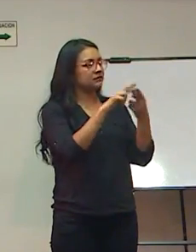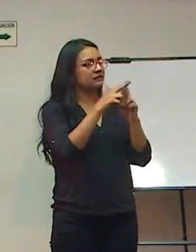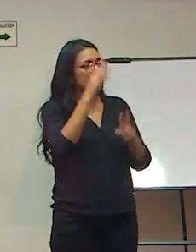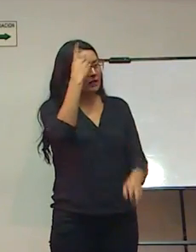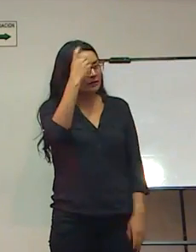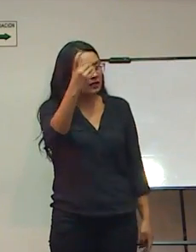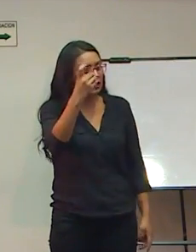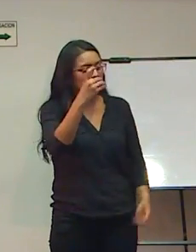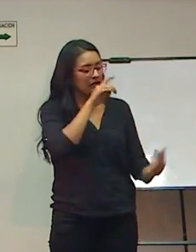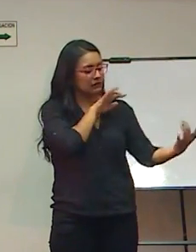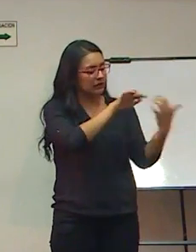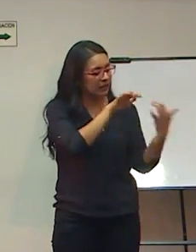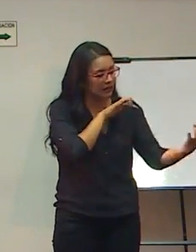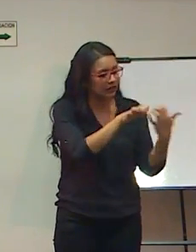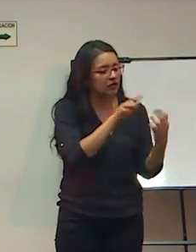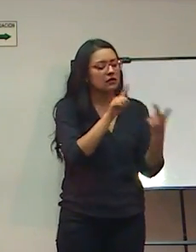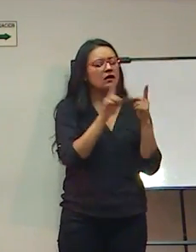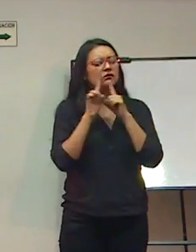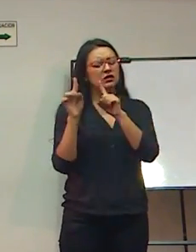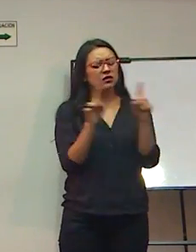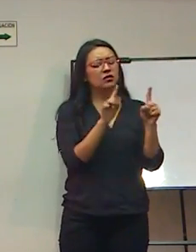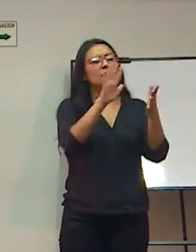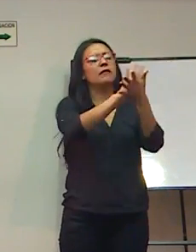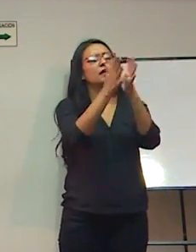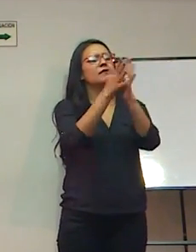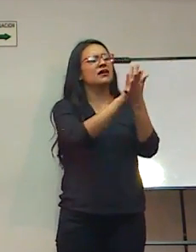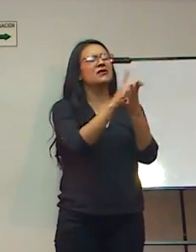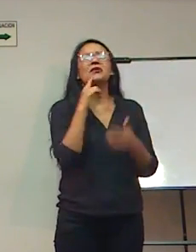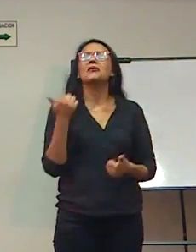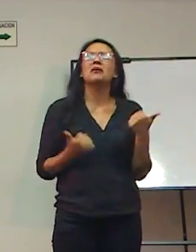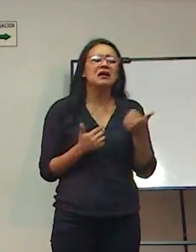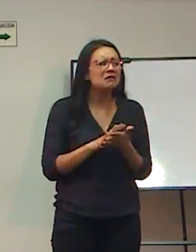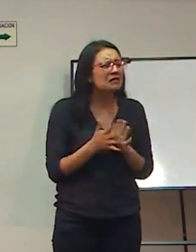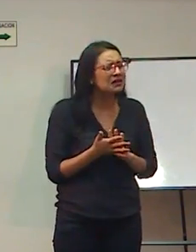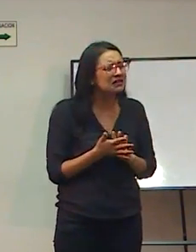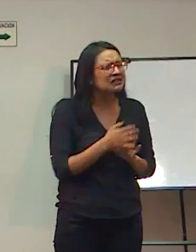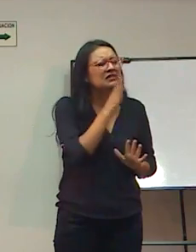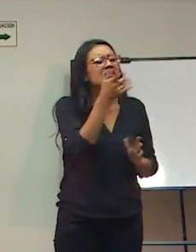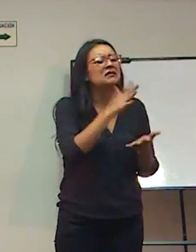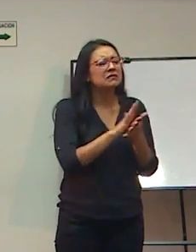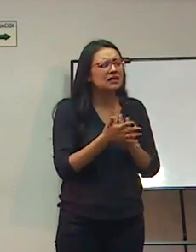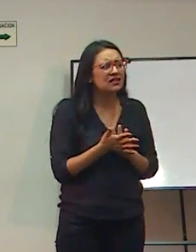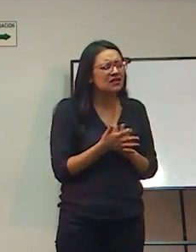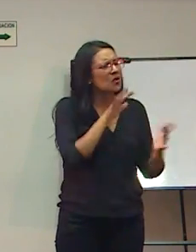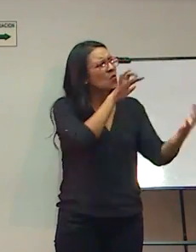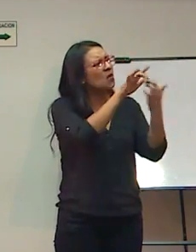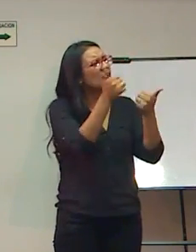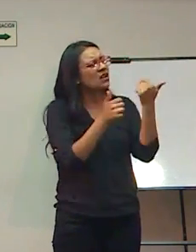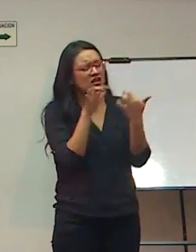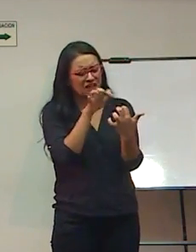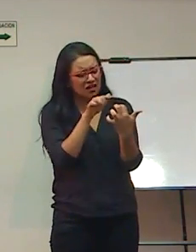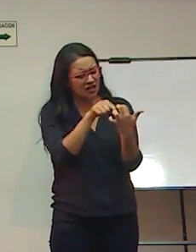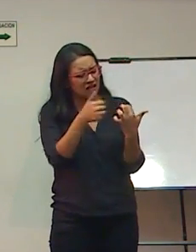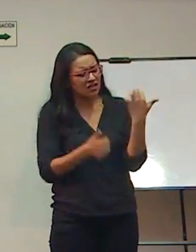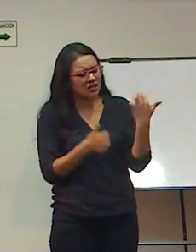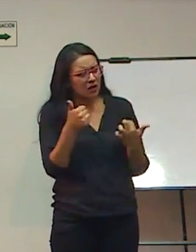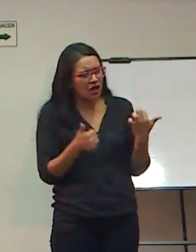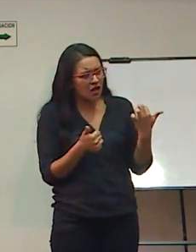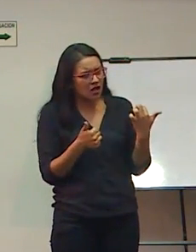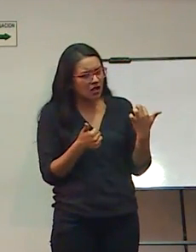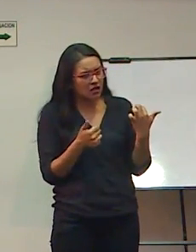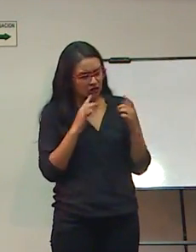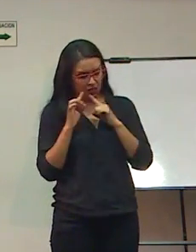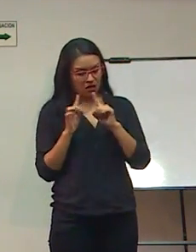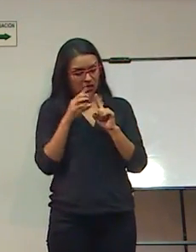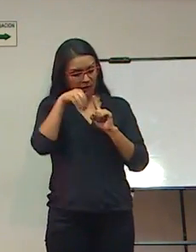asuntos de guerra, pero además con un discurso de la paz. ¿Cuál paz? ¿La paz para quién? ¿De qué guerra hablamos? ¿Está configurada en